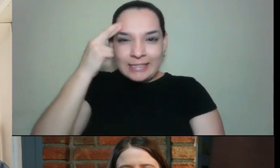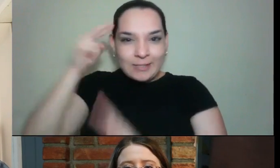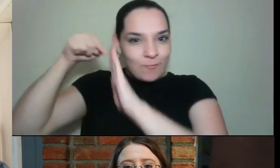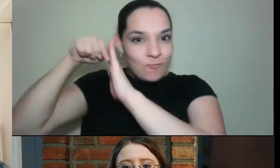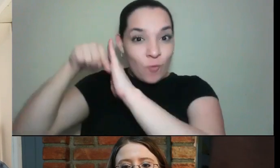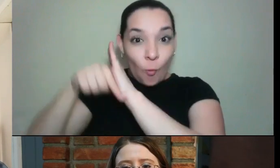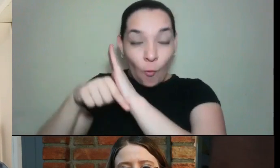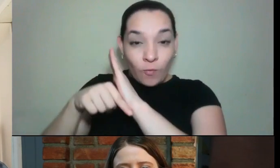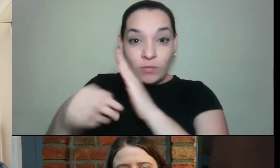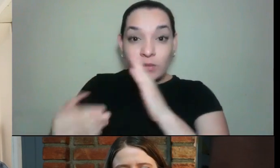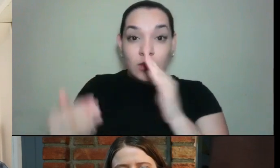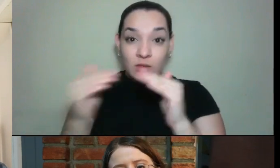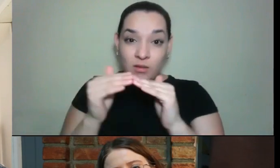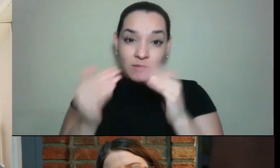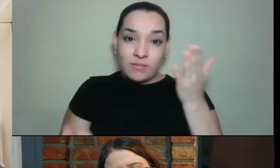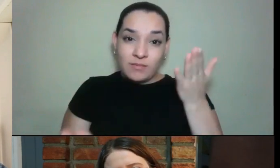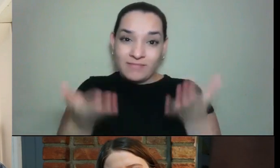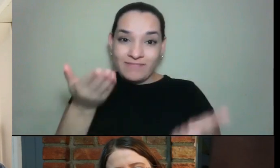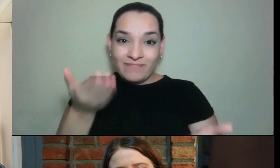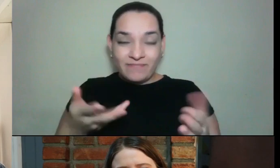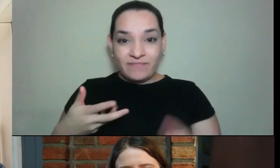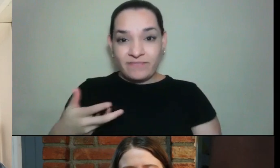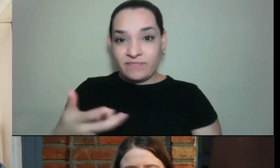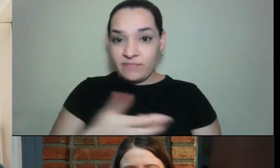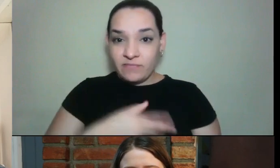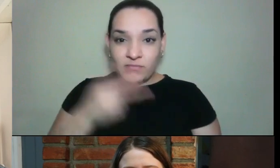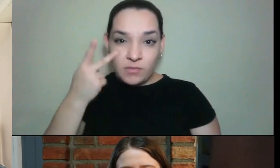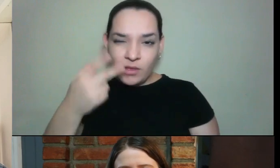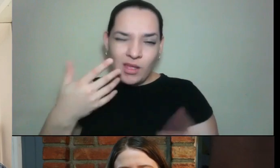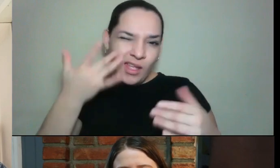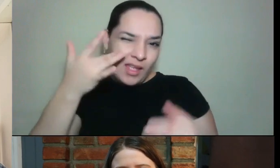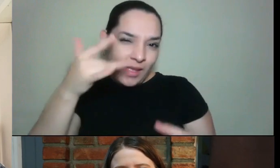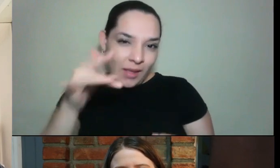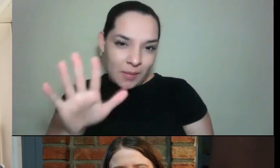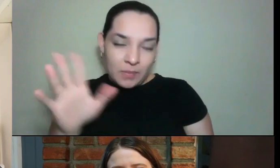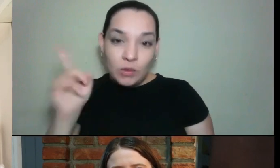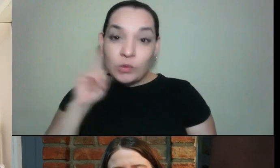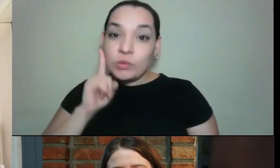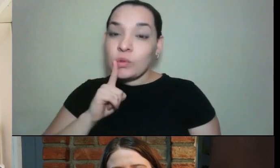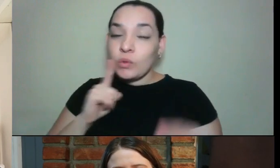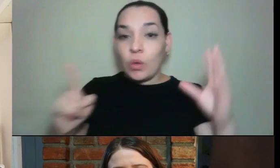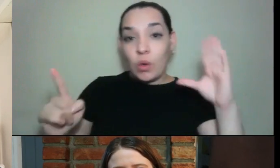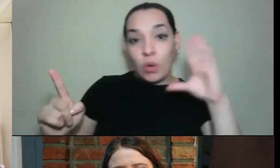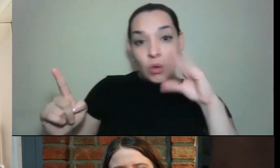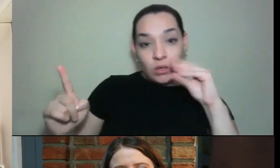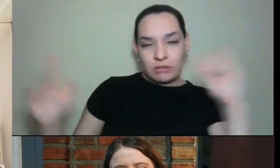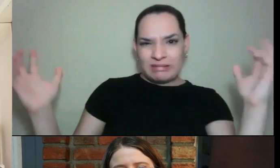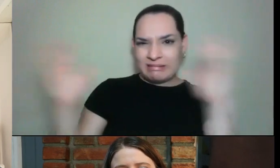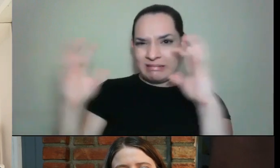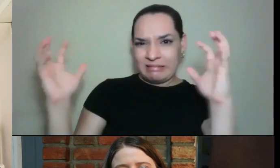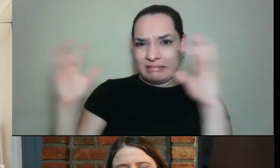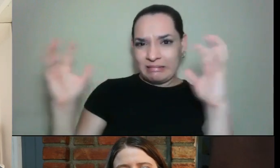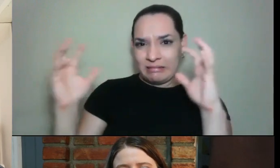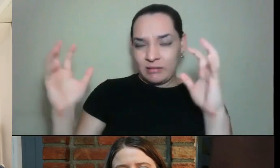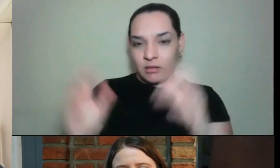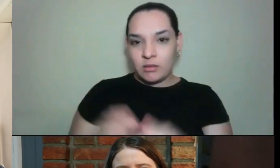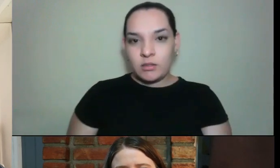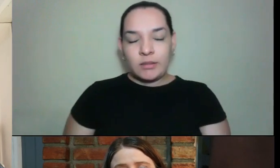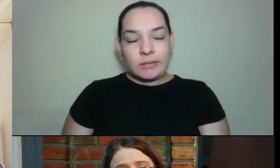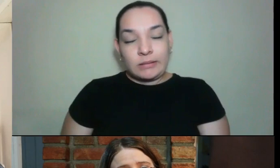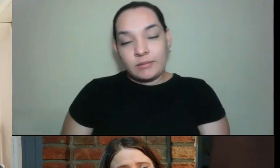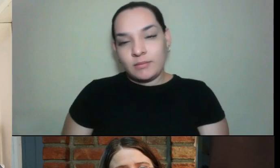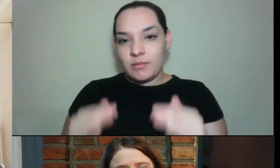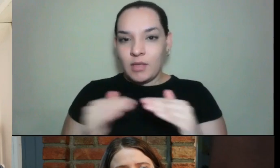Y muchas veces nos hemos encontrado entre las personas sordas y las personas oyentes en muchos conflictos. Y